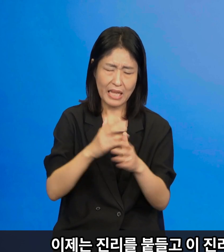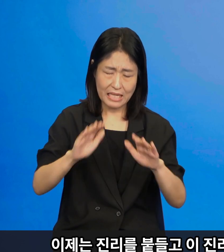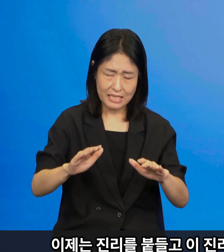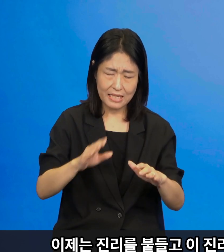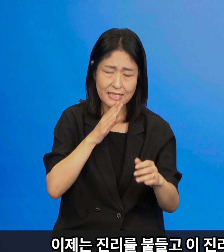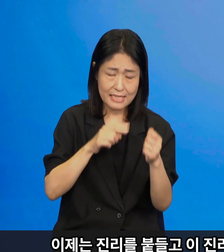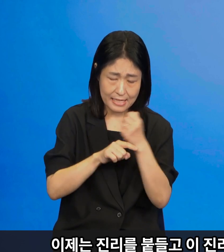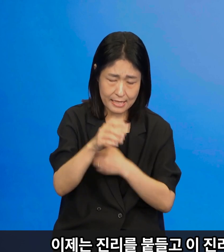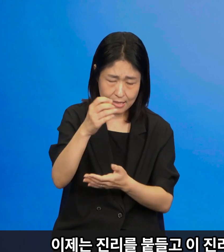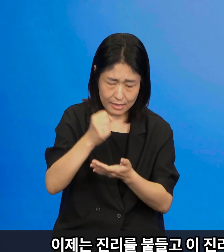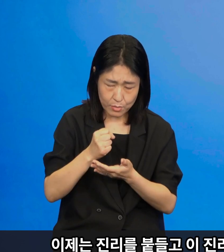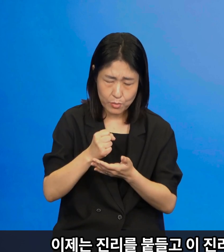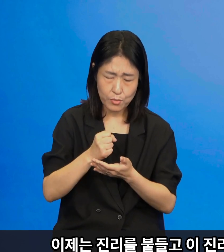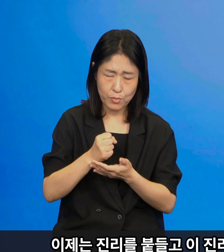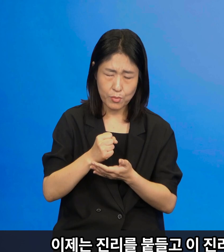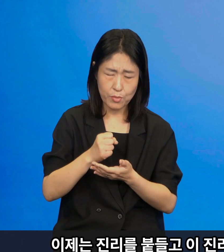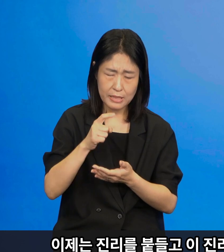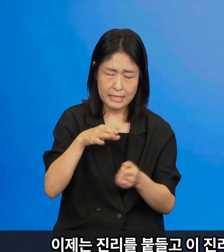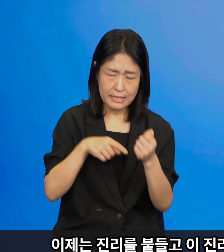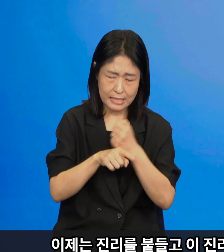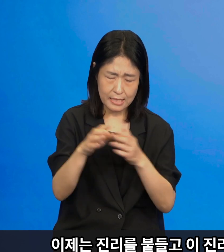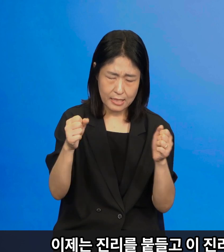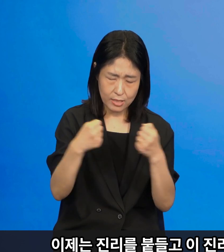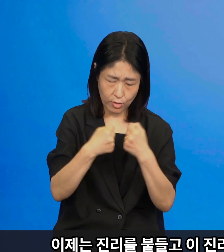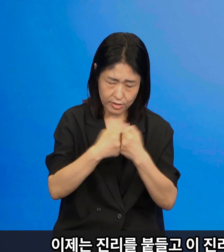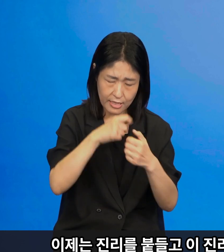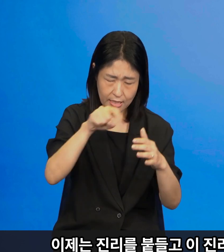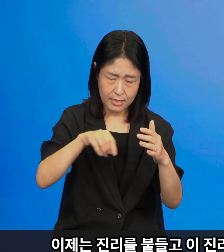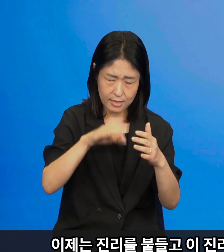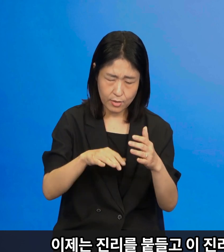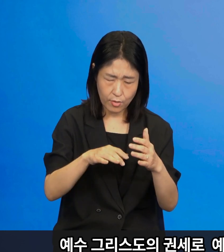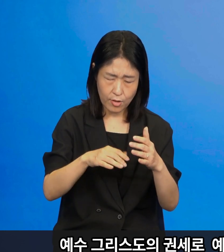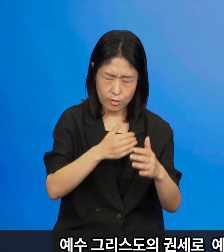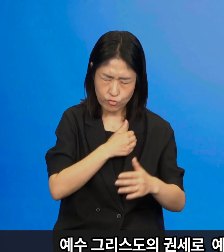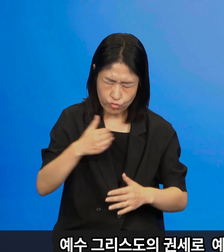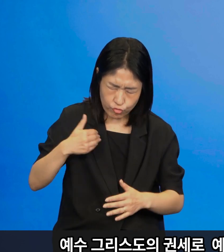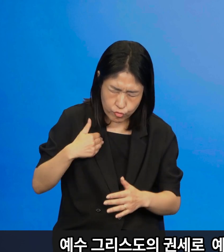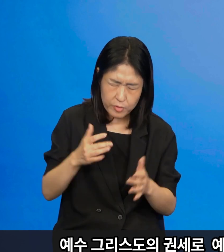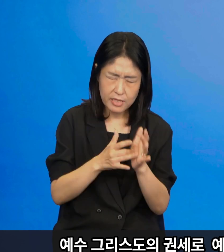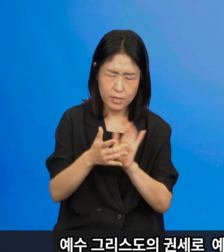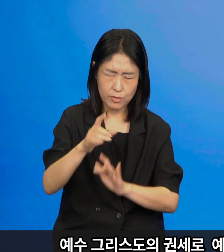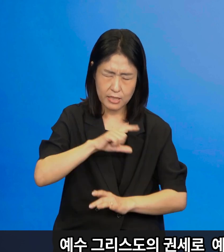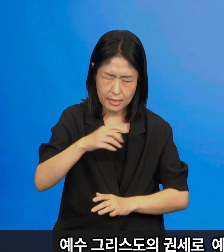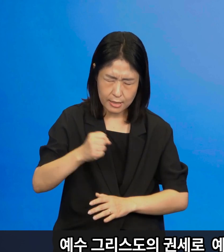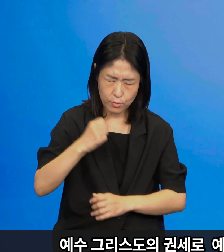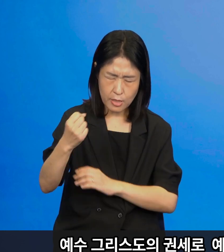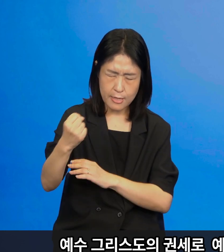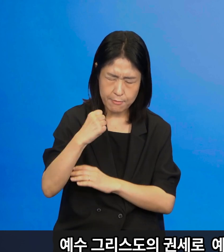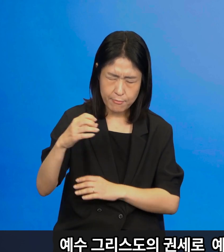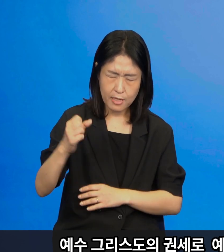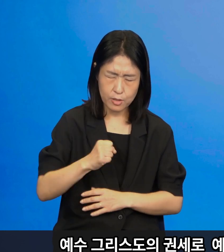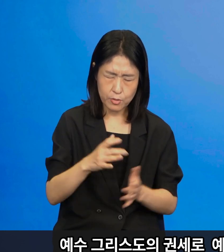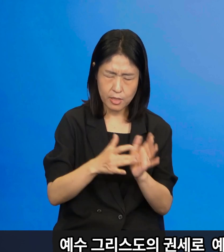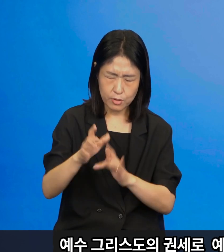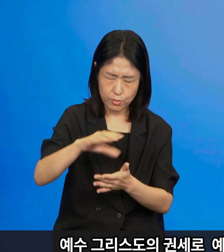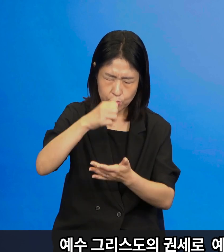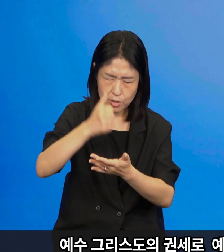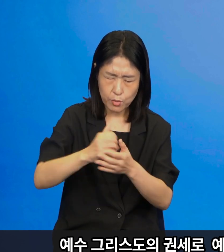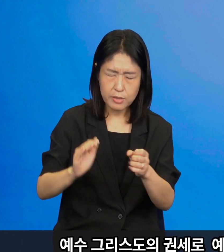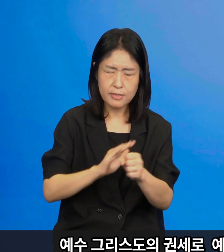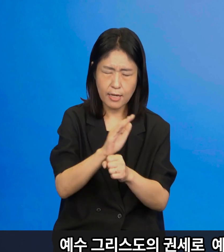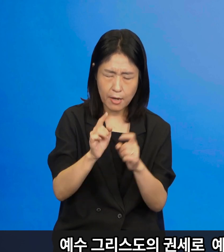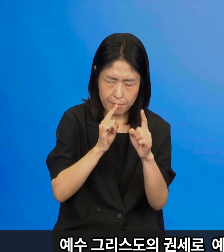진리를 붙들고 이 진리 전쟁에서 능히 예수의 이름으로, 예수 그리스도의 권세로, 예수 그리스도의